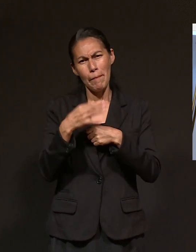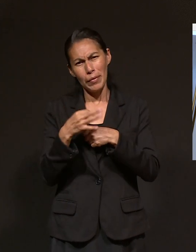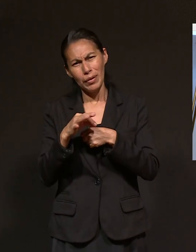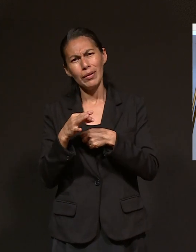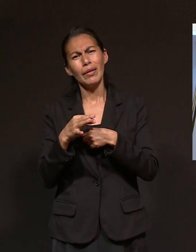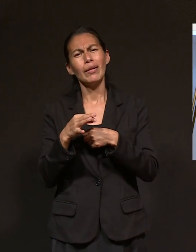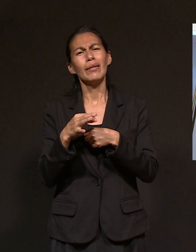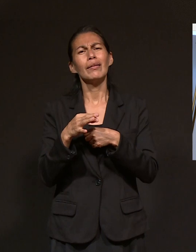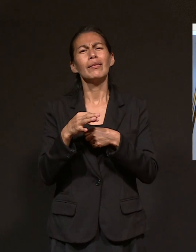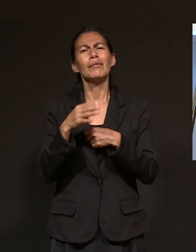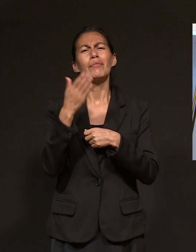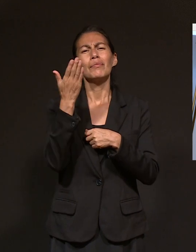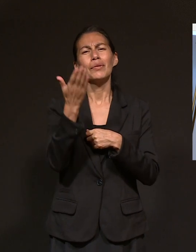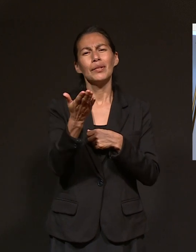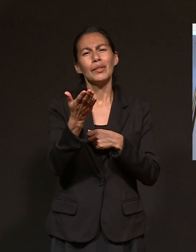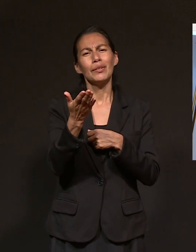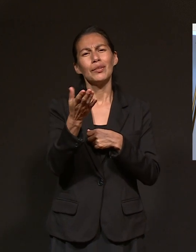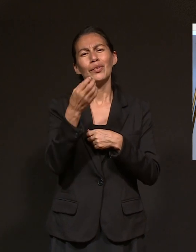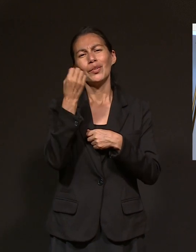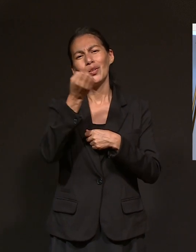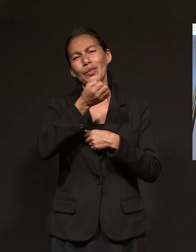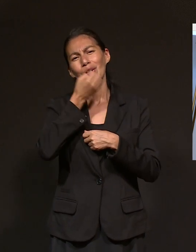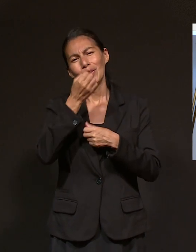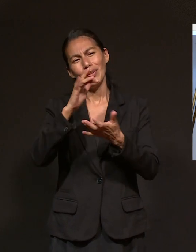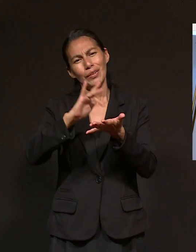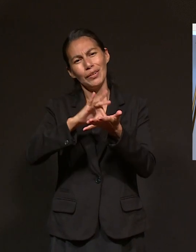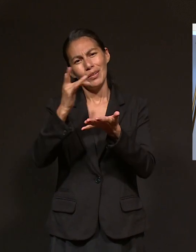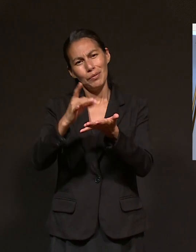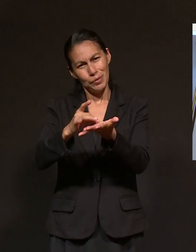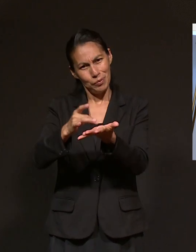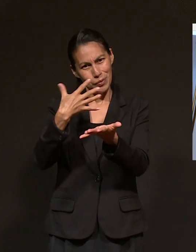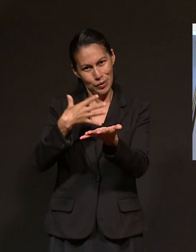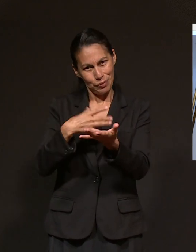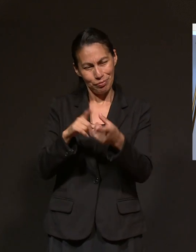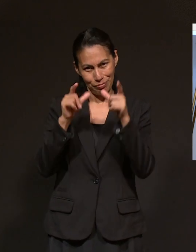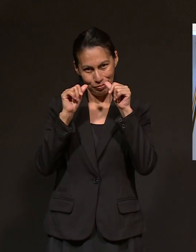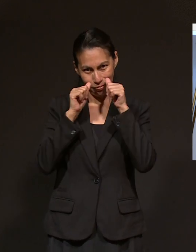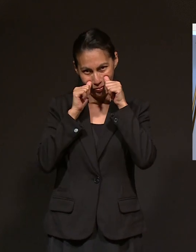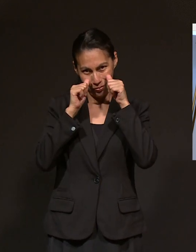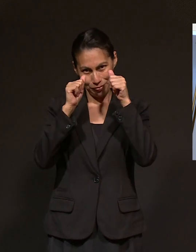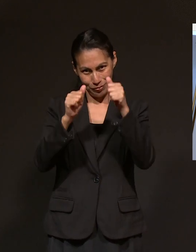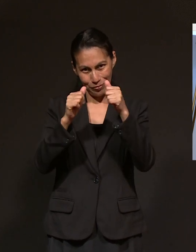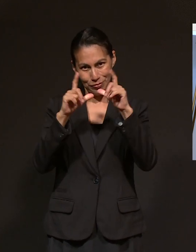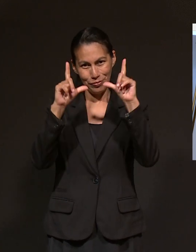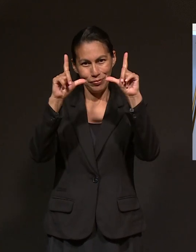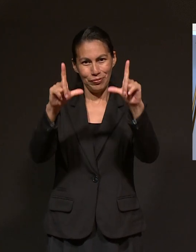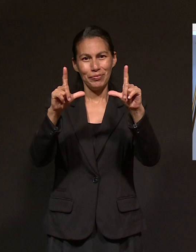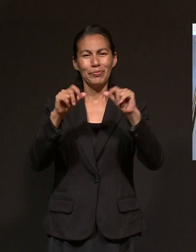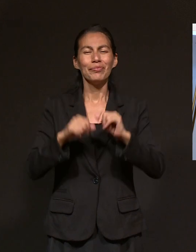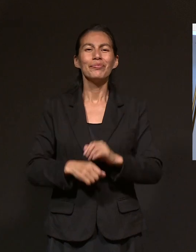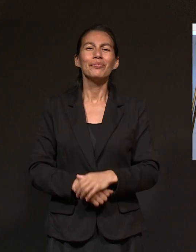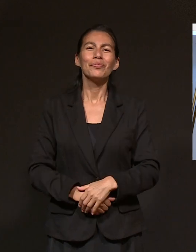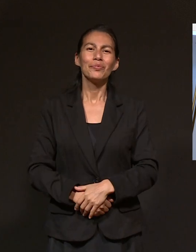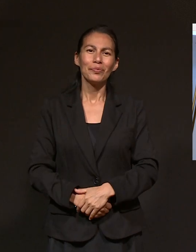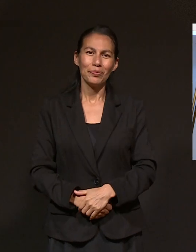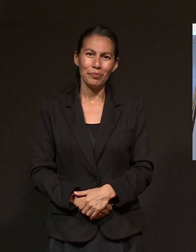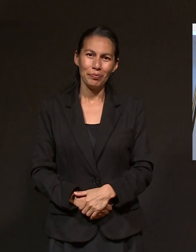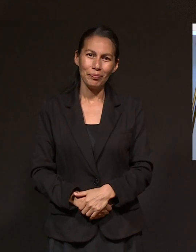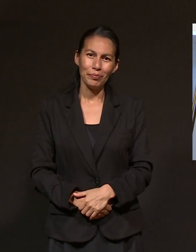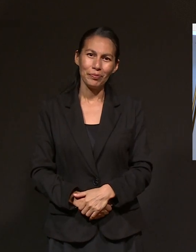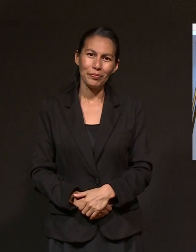envía tus pedidos de oración y tus agradecimientos. Escuchemos